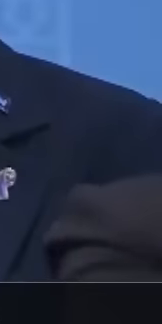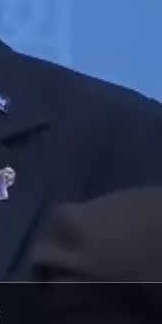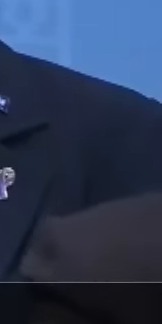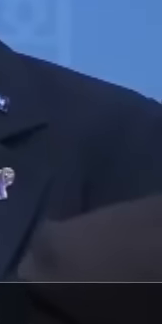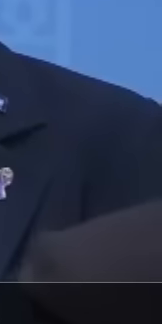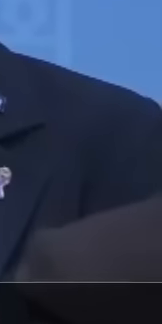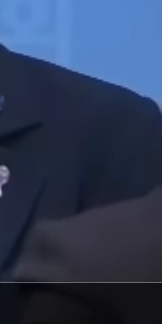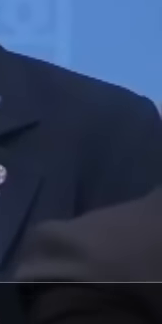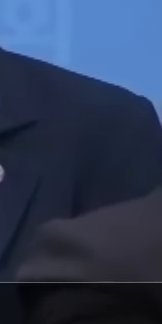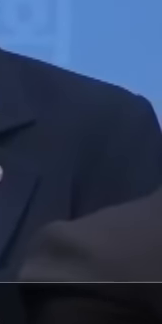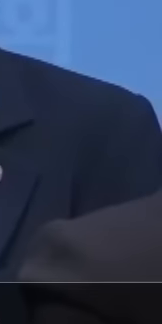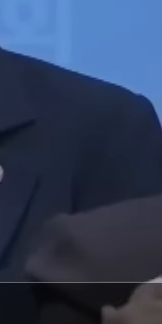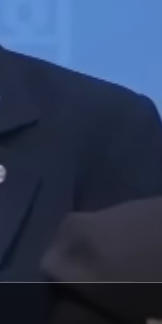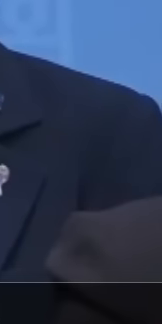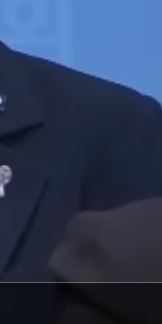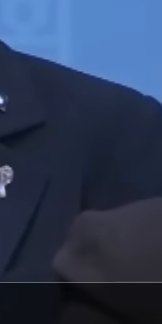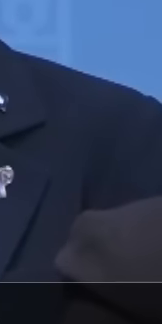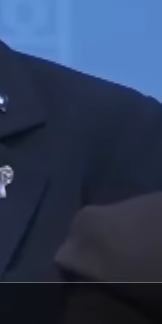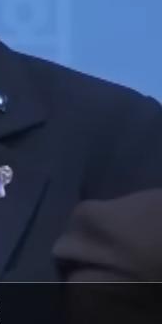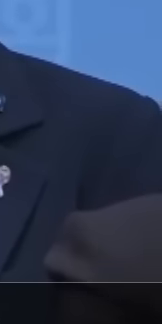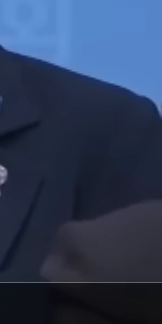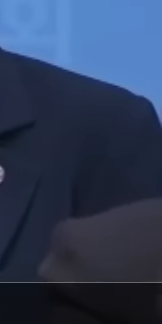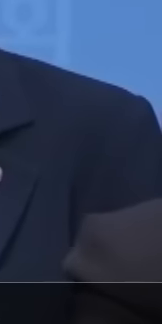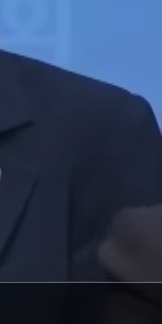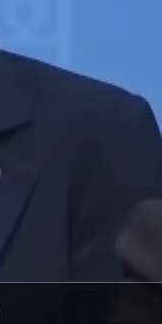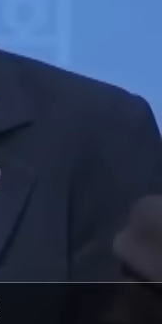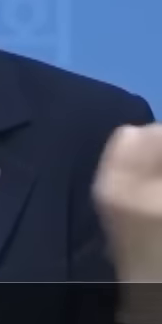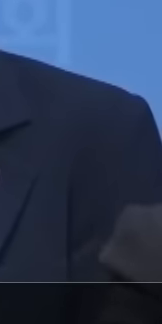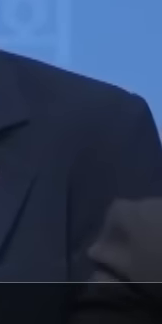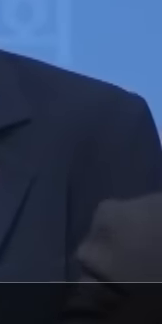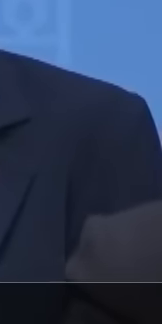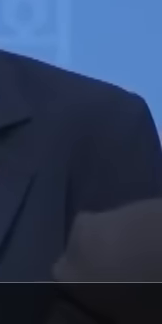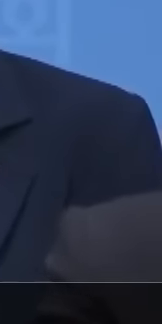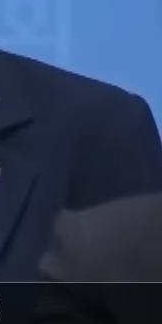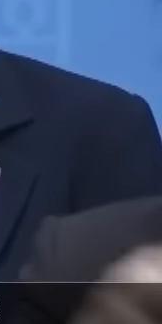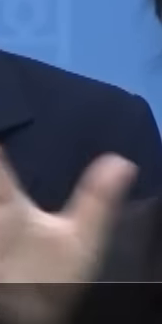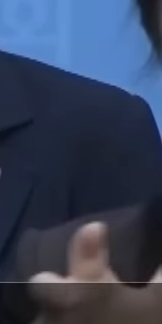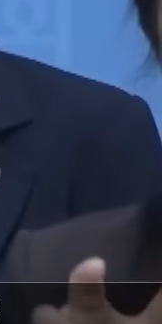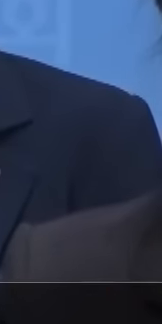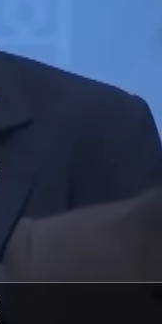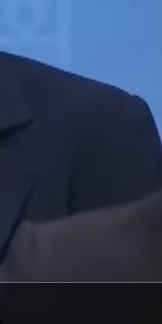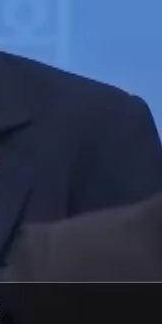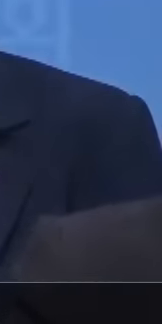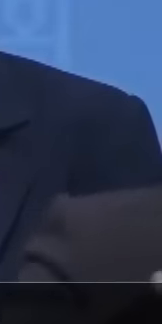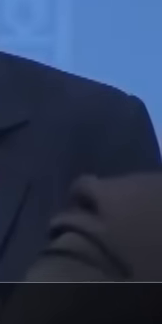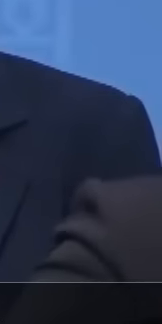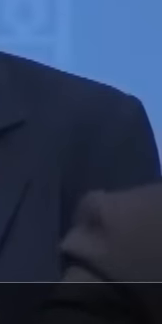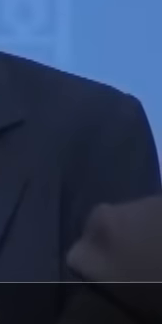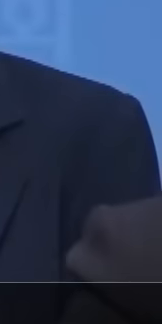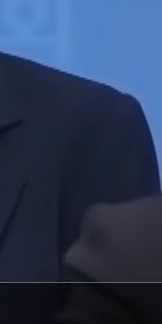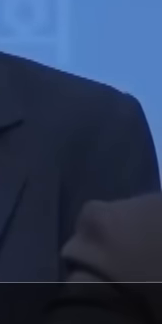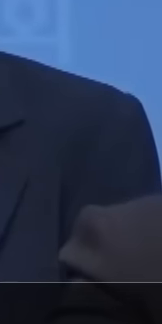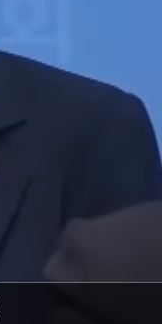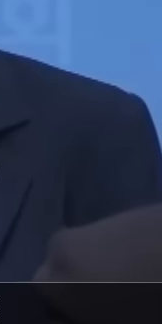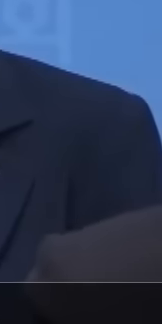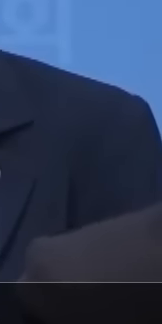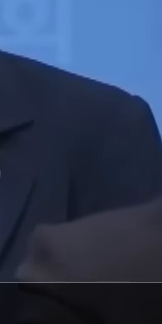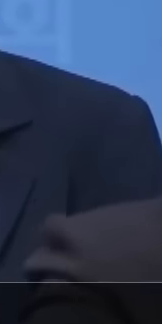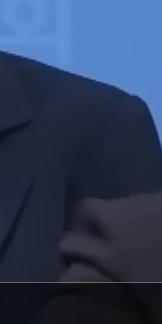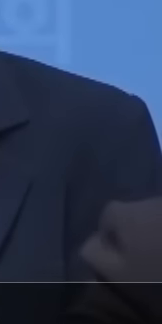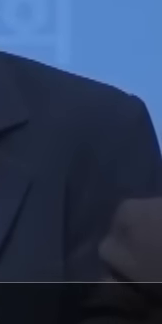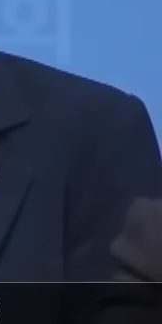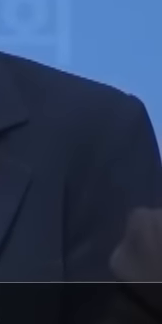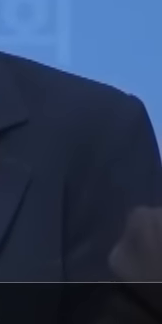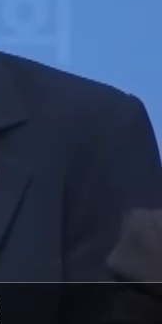공직자 세평수집, 민간인 사찰, 국내 정보 수집이나 정치 개입을 하지 못하도록 하겠습니다.